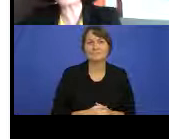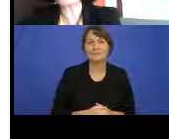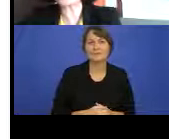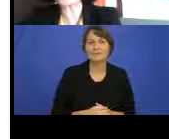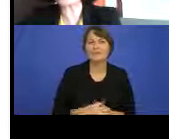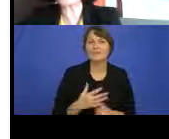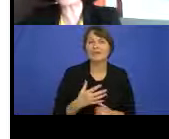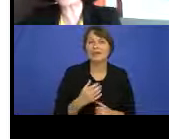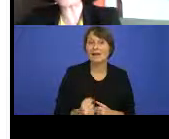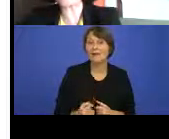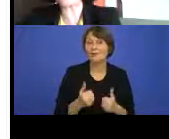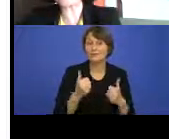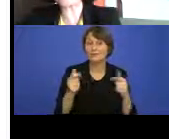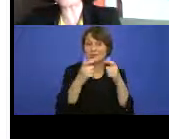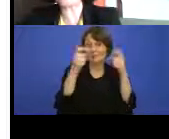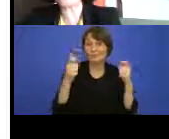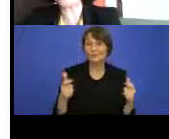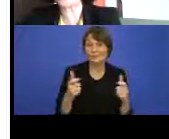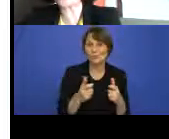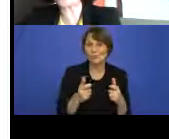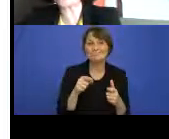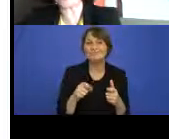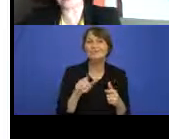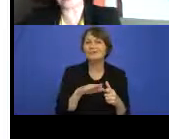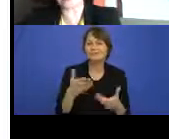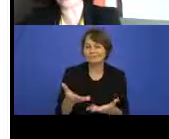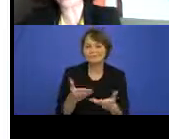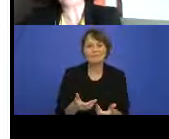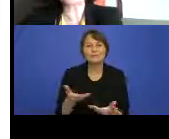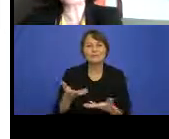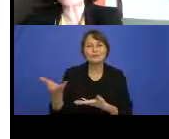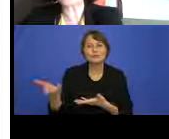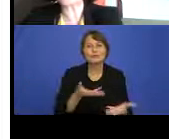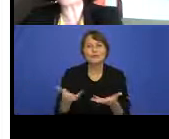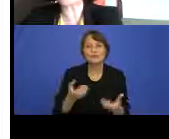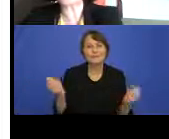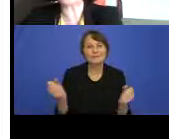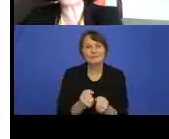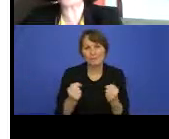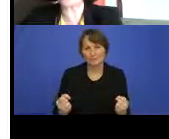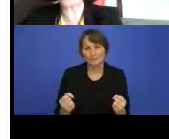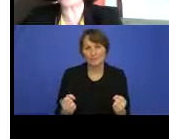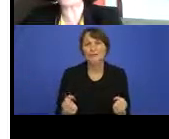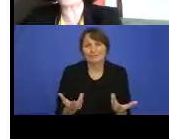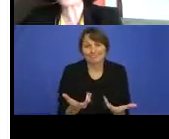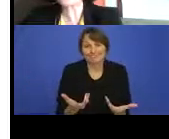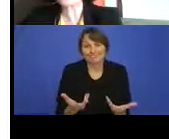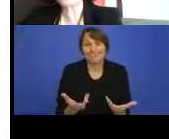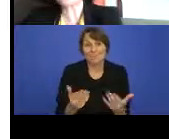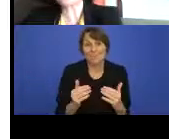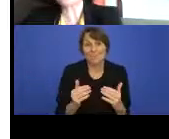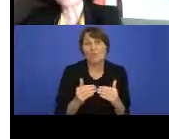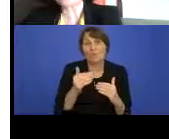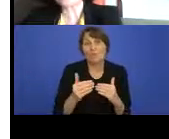cadre d'identification précoce, les enfants ne peuvent pas avoir accès aux services adaptés, même s'ils sont disponibles. Et cela augmente